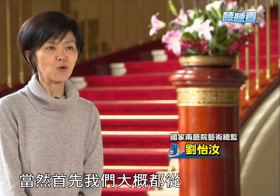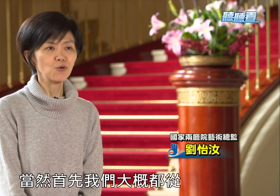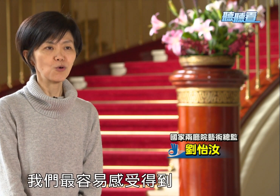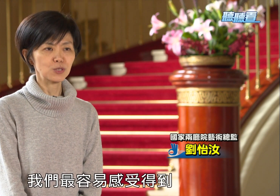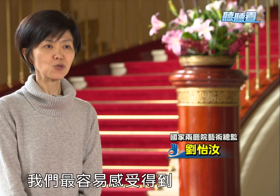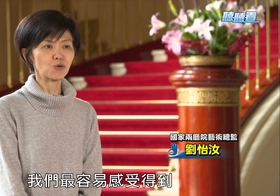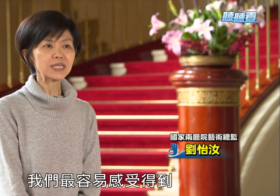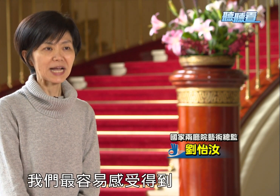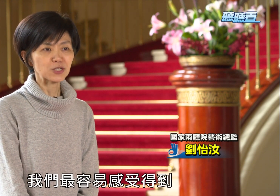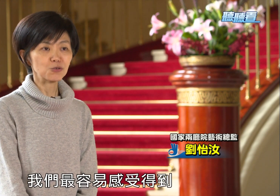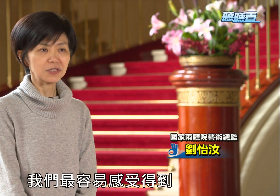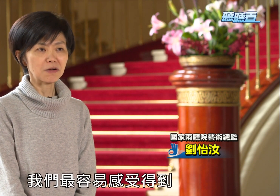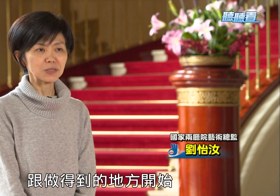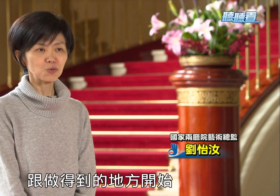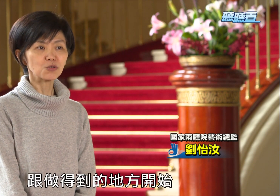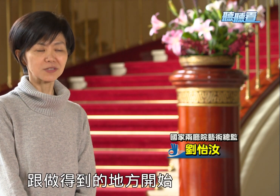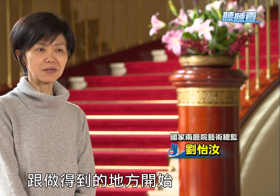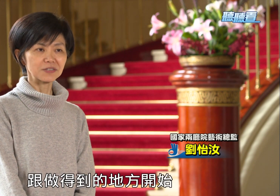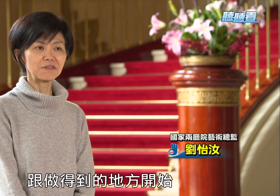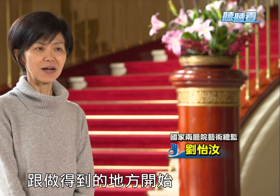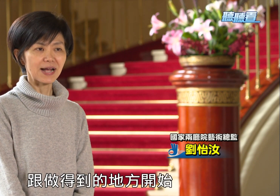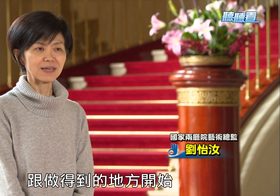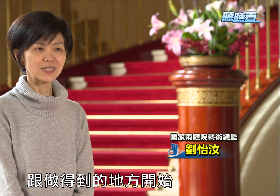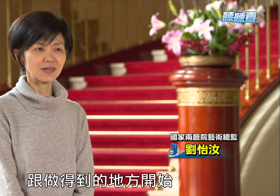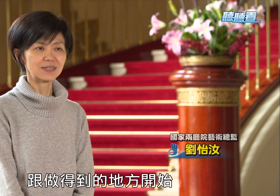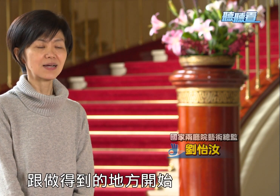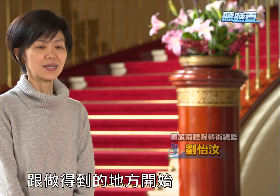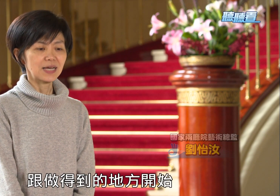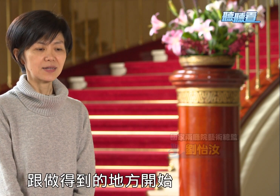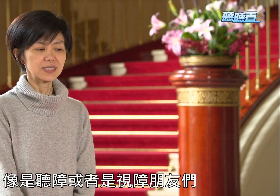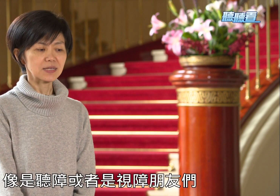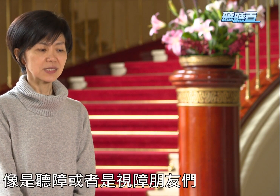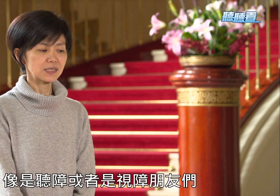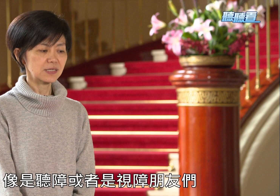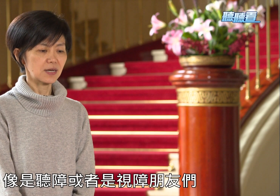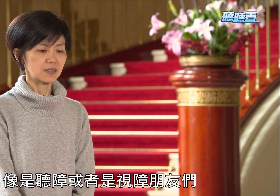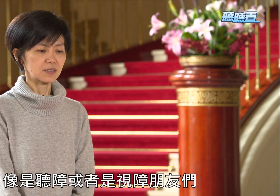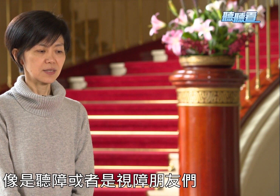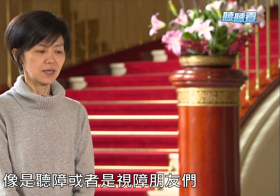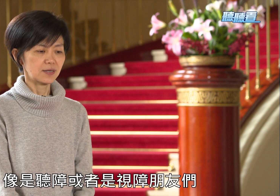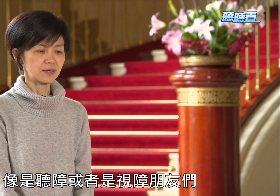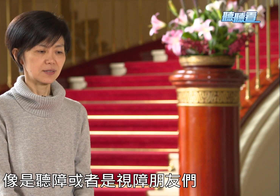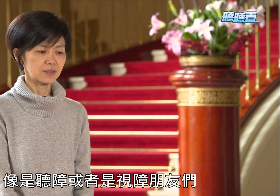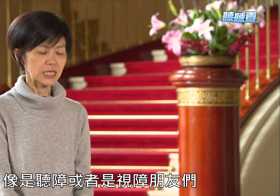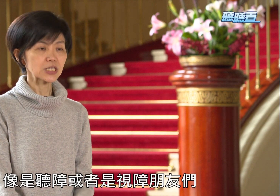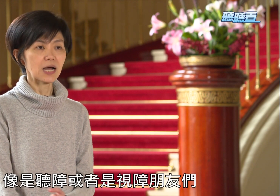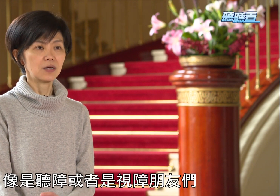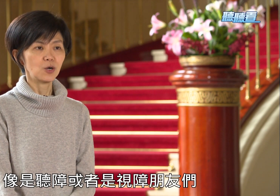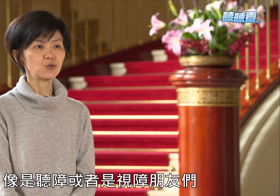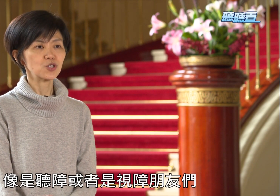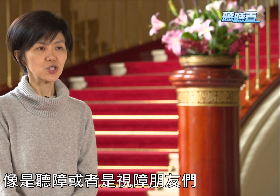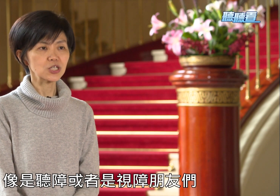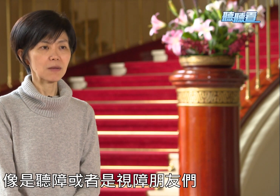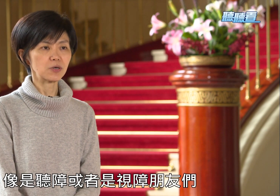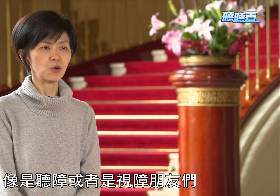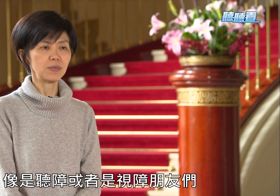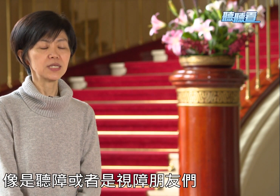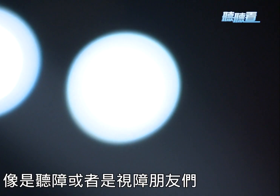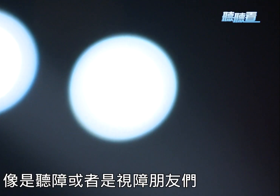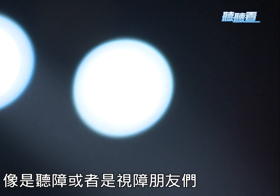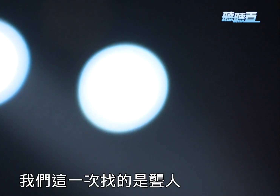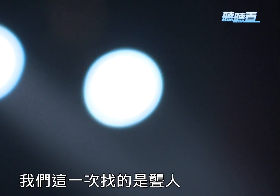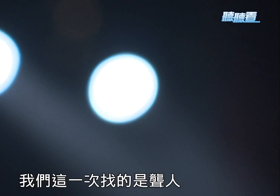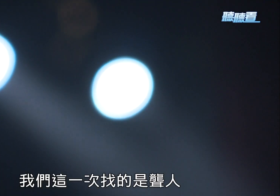概都从我们最容易感受得到跟做得到的地方开始啊。那像是听障或者是视障朋